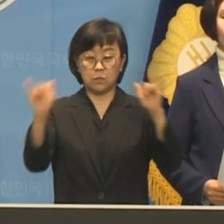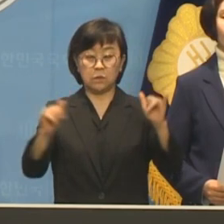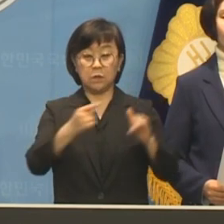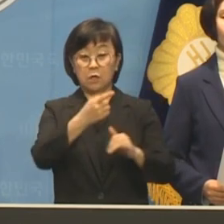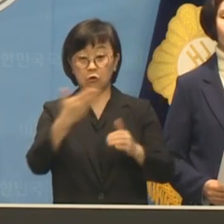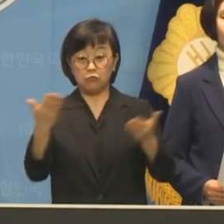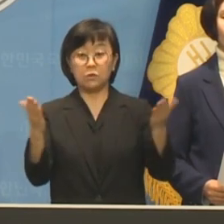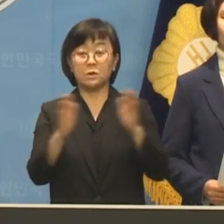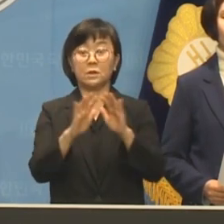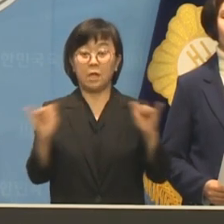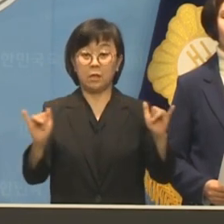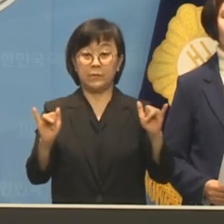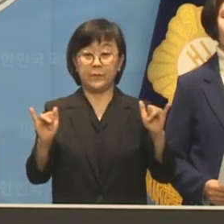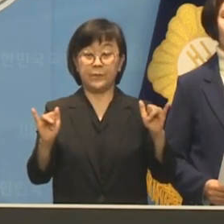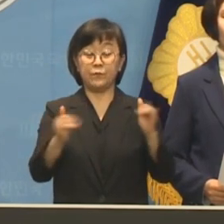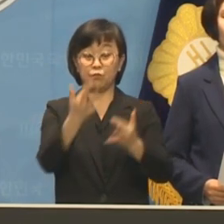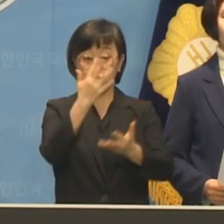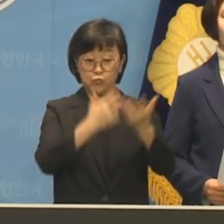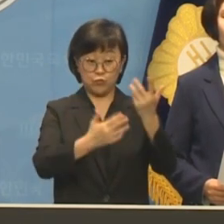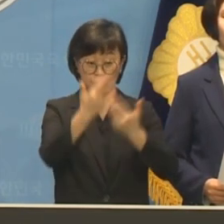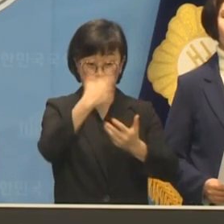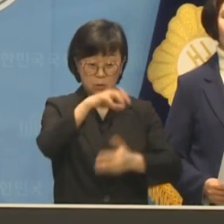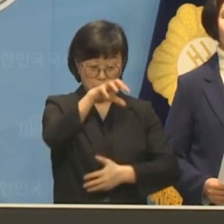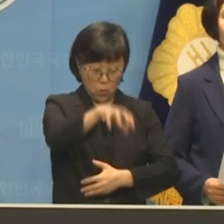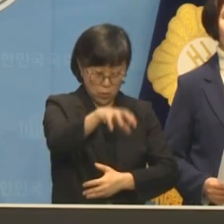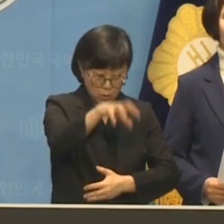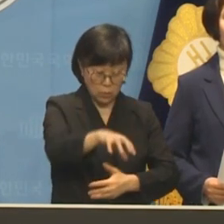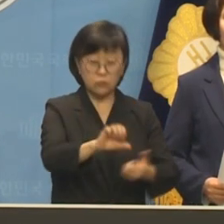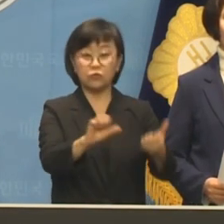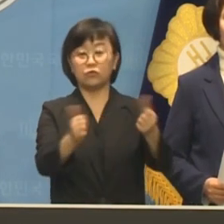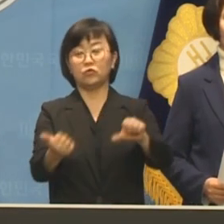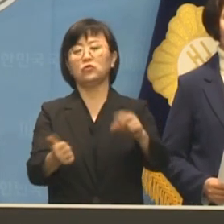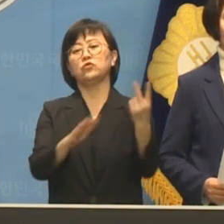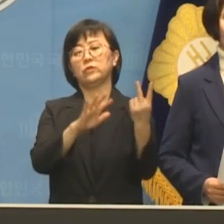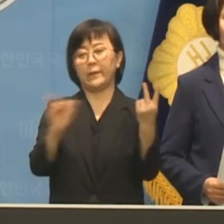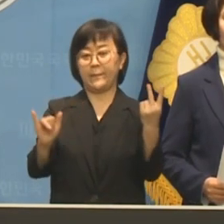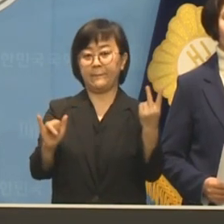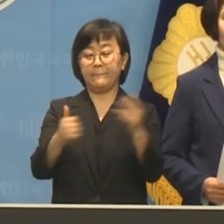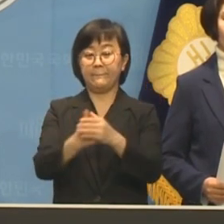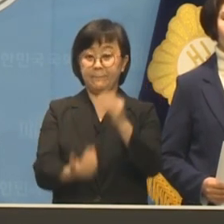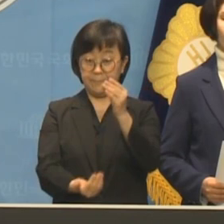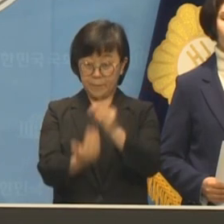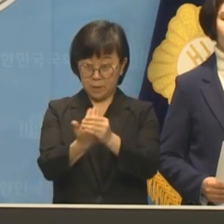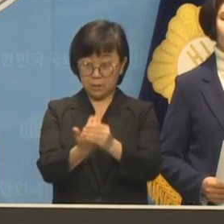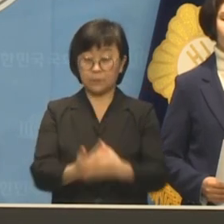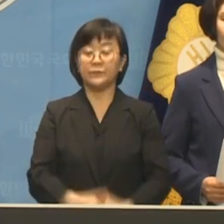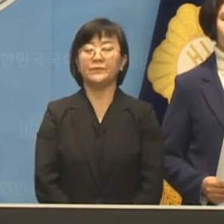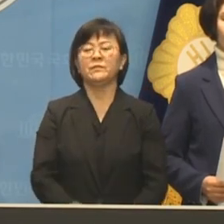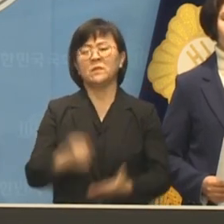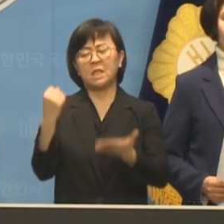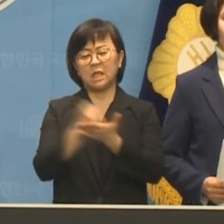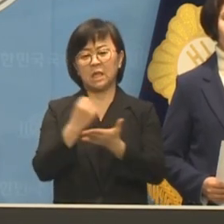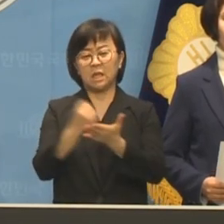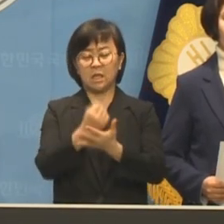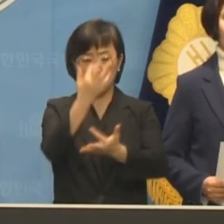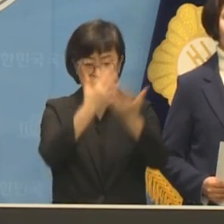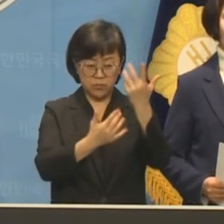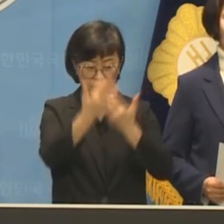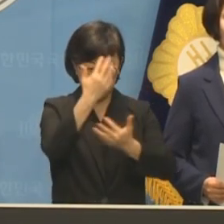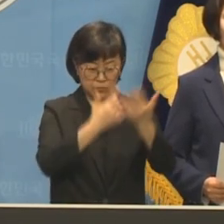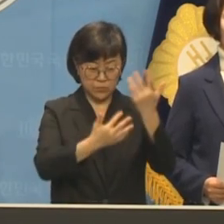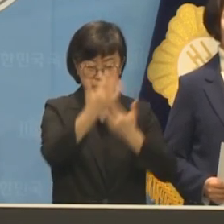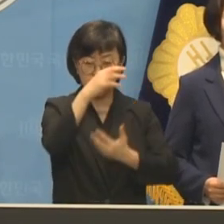분이 순직하는 너무나 안타까운 일이 발생했습니다. 뜨거운 하마